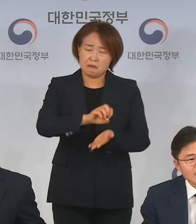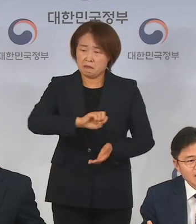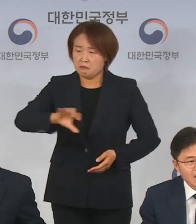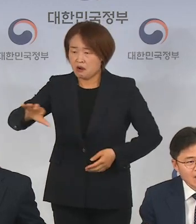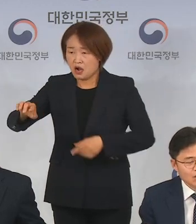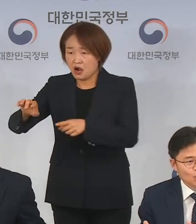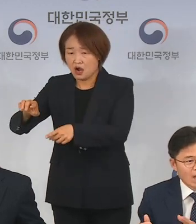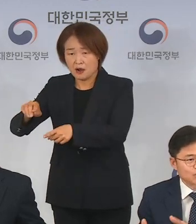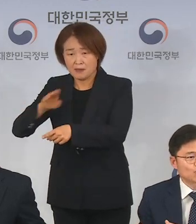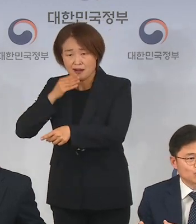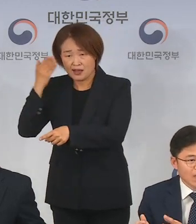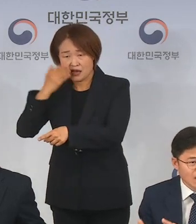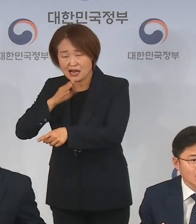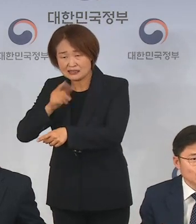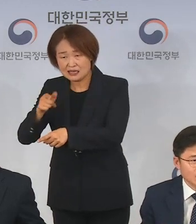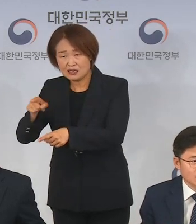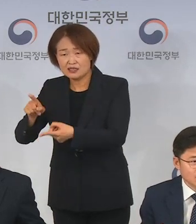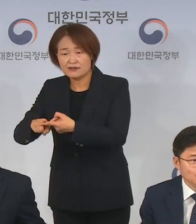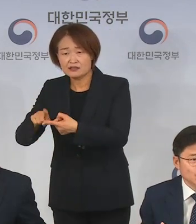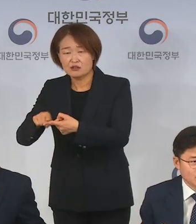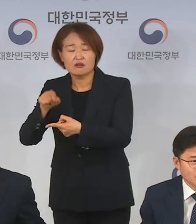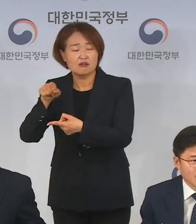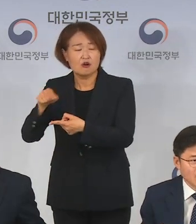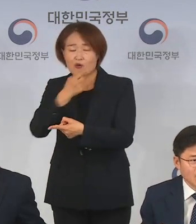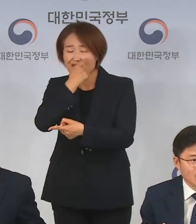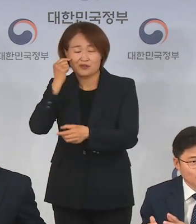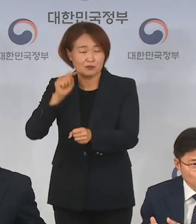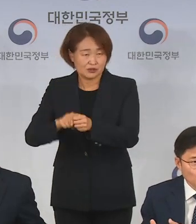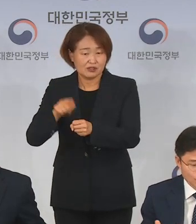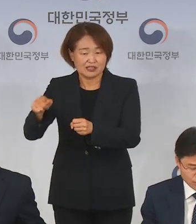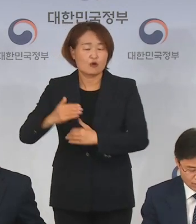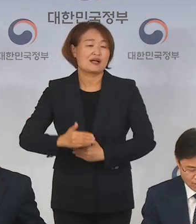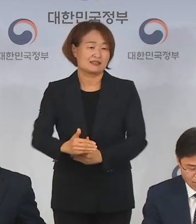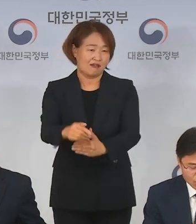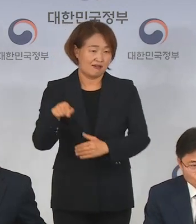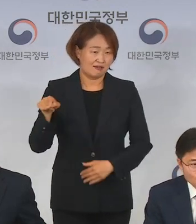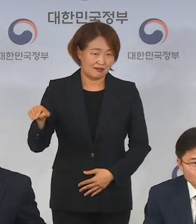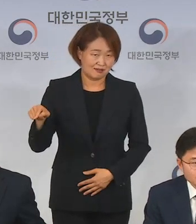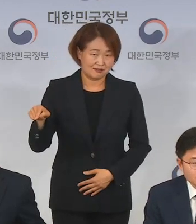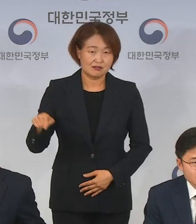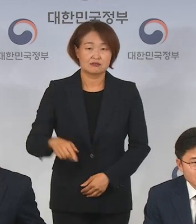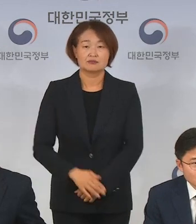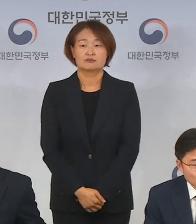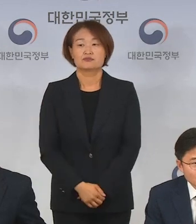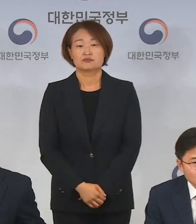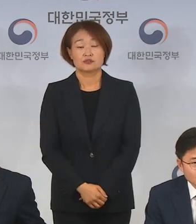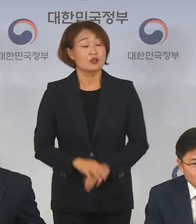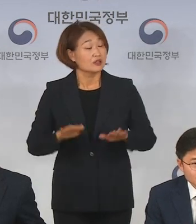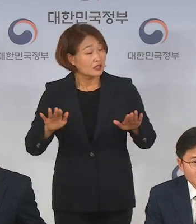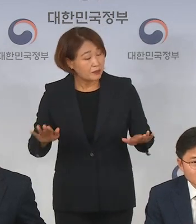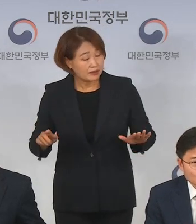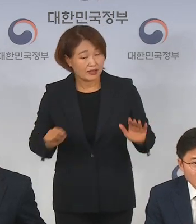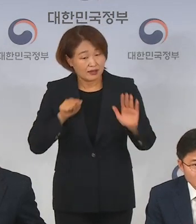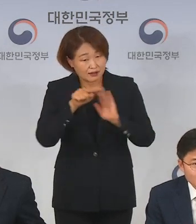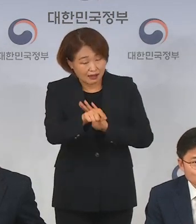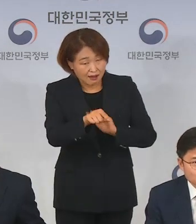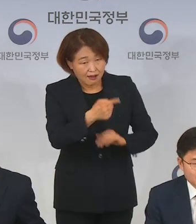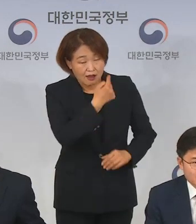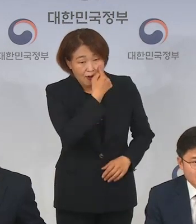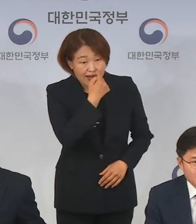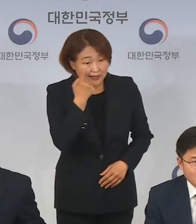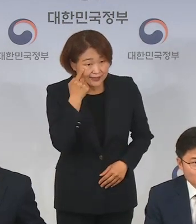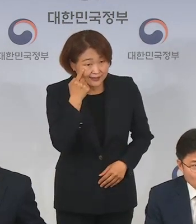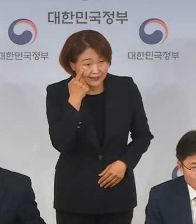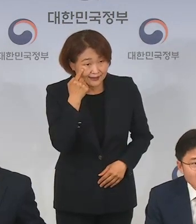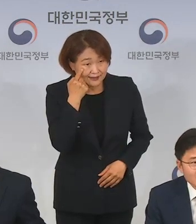안전성을 확인해 나가는 과정 중에 하나로 이해를 해주셔야 됩니다. 물론 이번 시찰을 통해서 현장에서 확인한